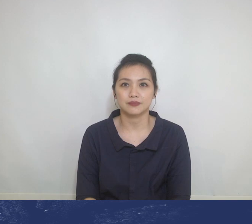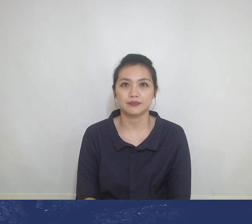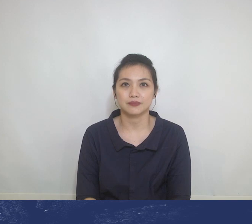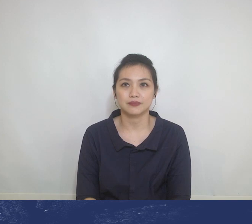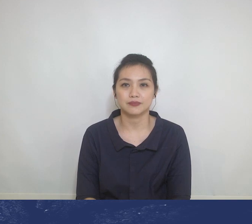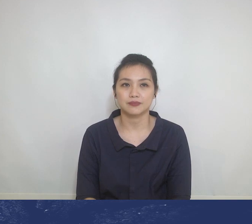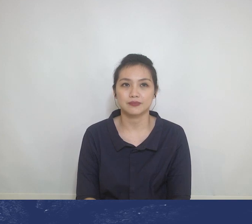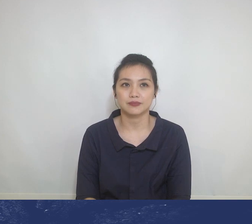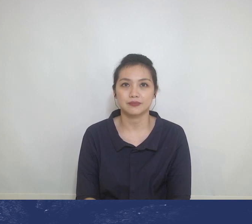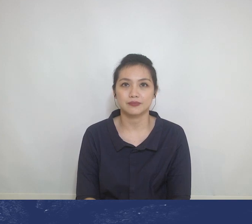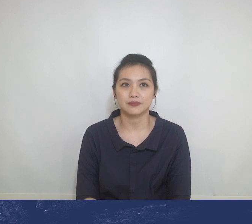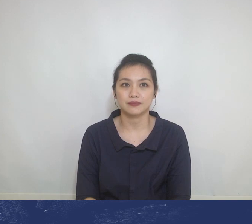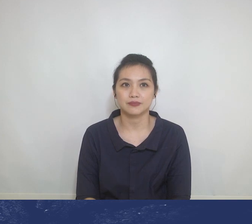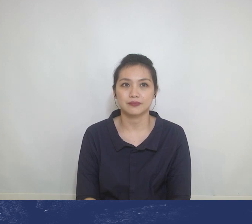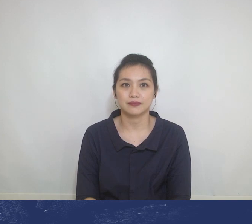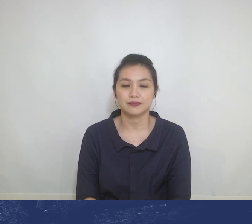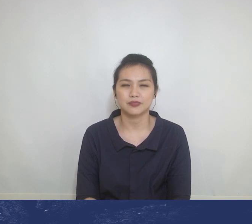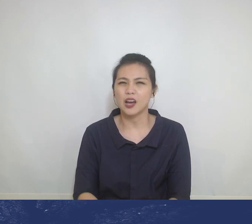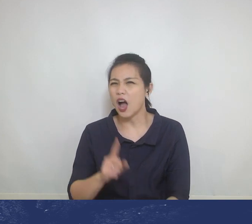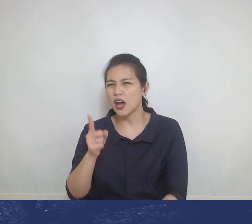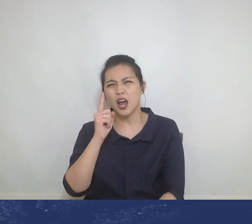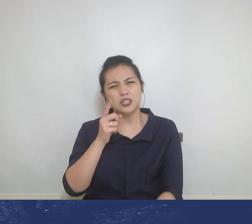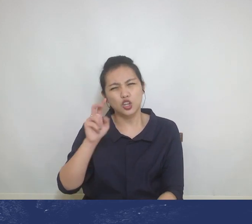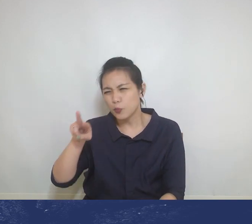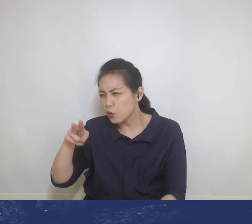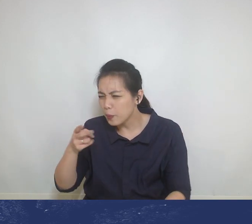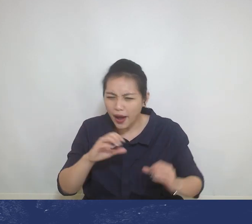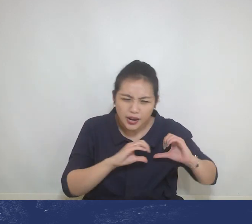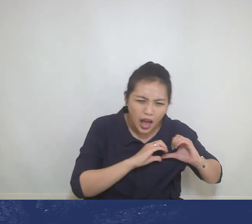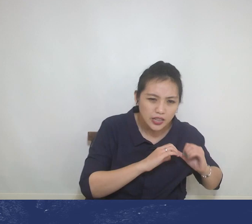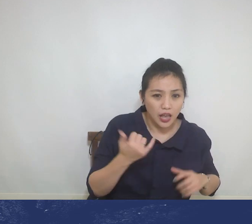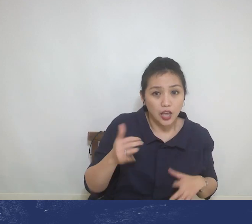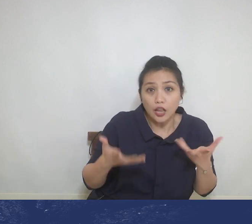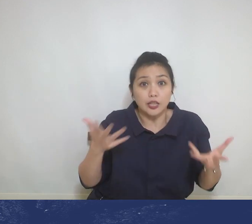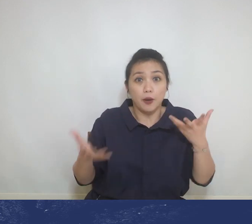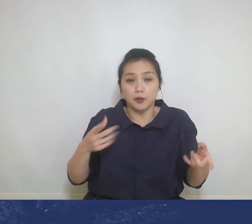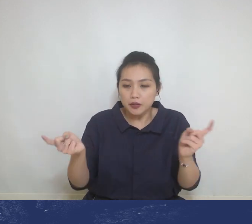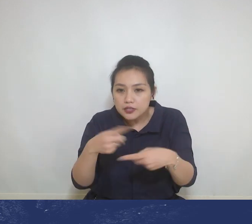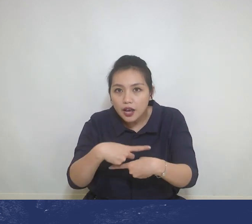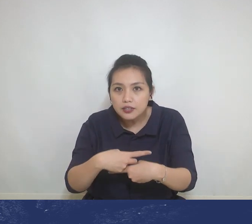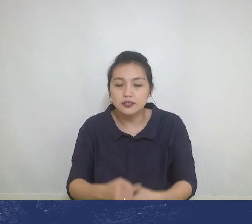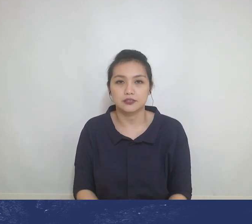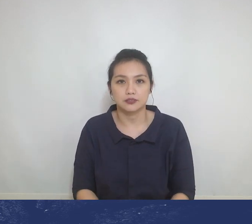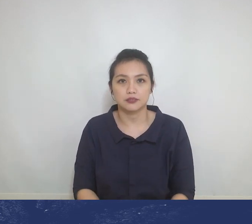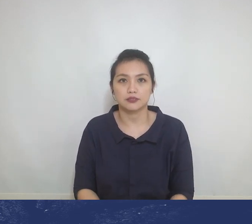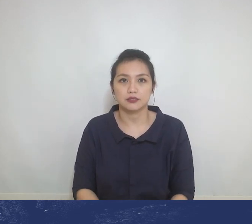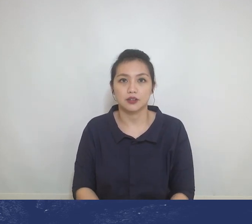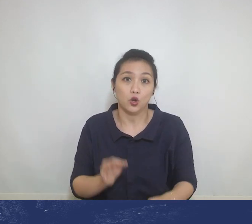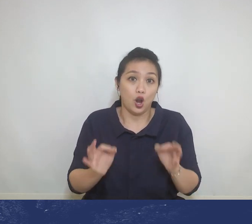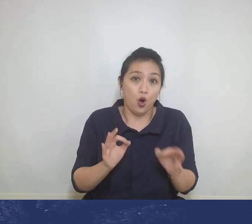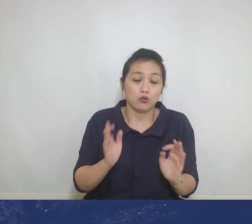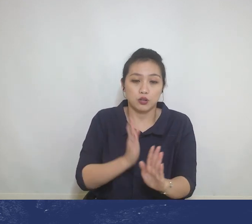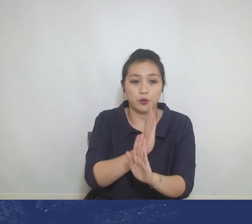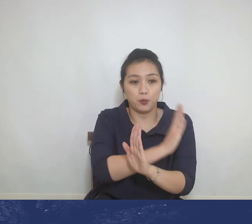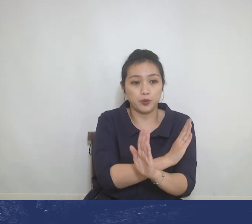ia sampai ke dekat kakaknya itu. Ada satu perubahan hati yang tahu-tahu terjadi. Kalau sebelumnya